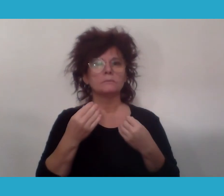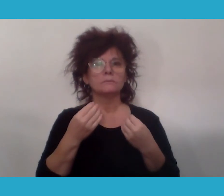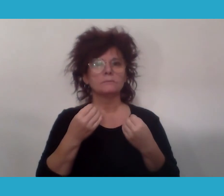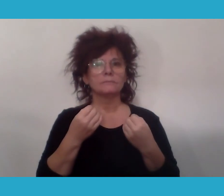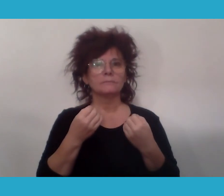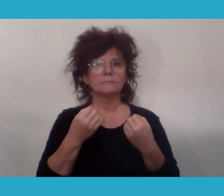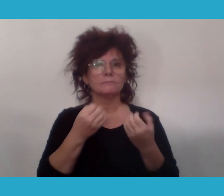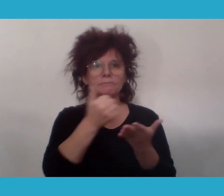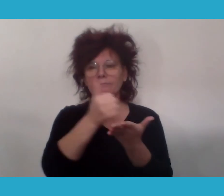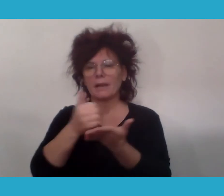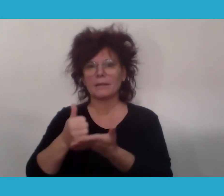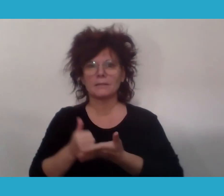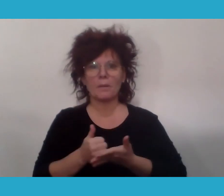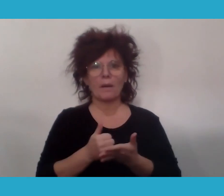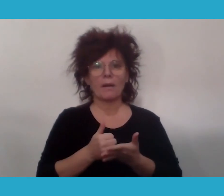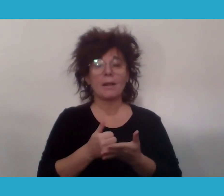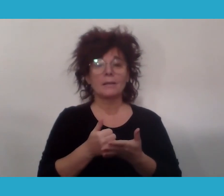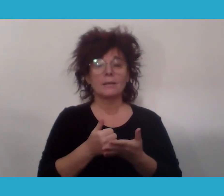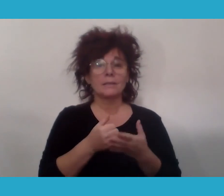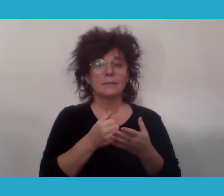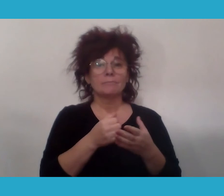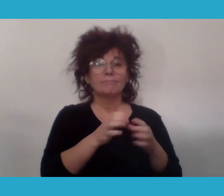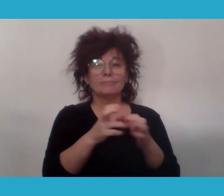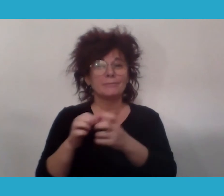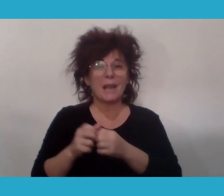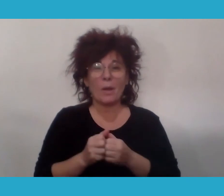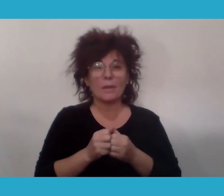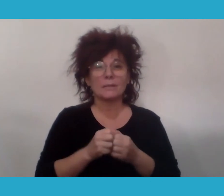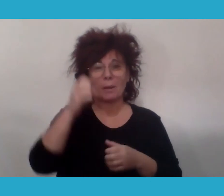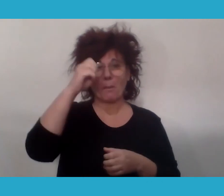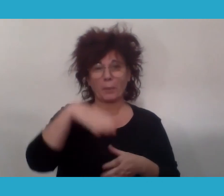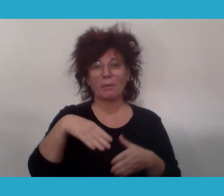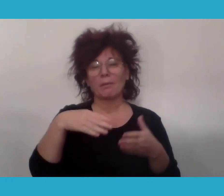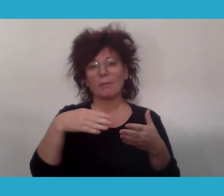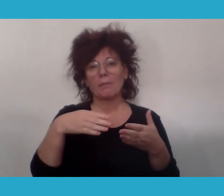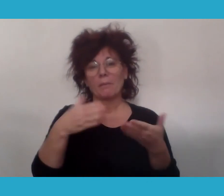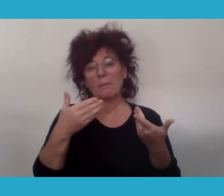Reconoce que si la audiencia hubiese sido presencial hubiera sido más